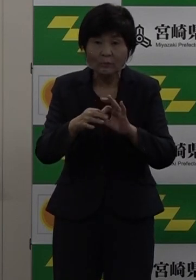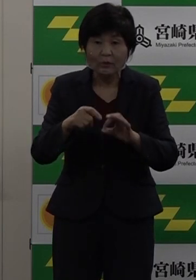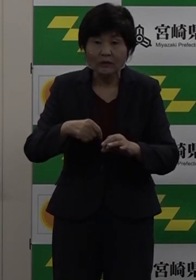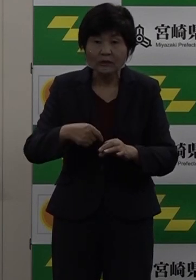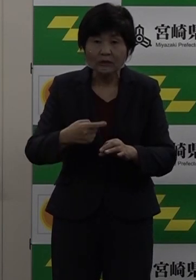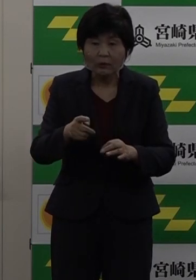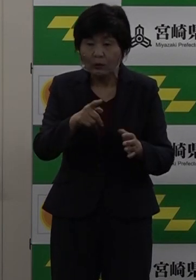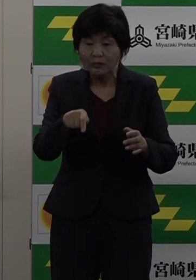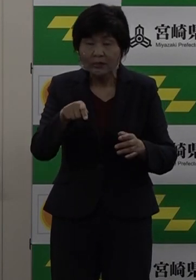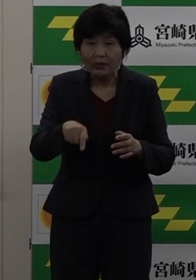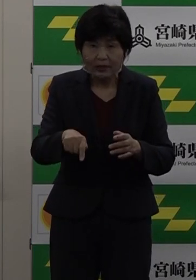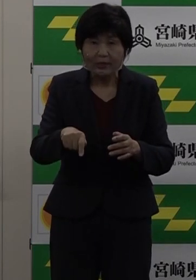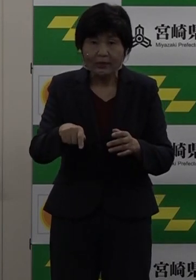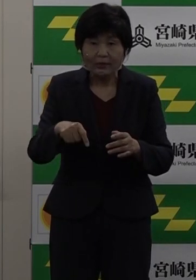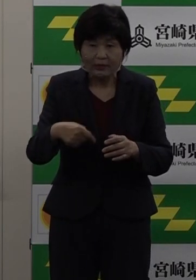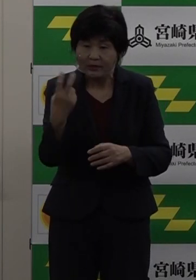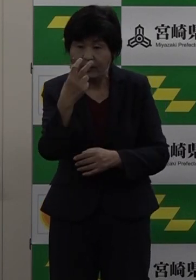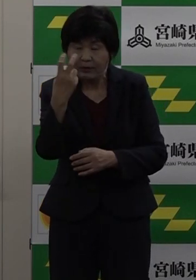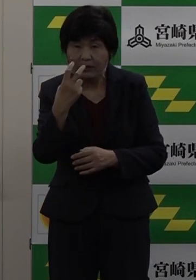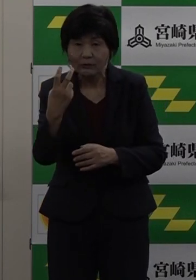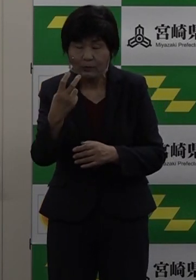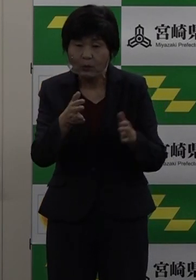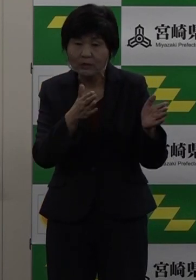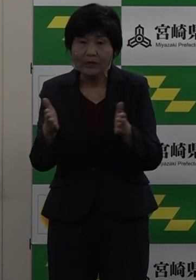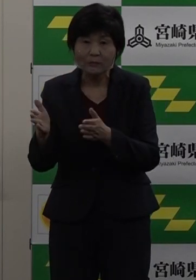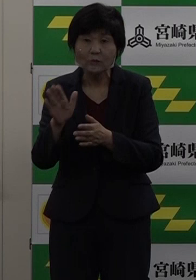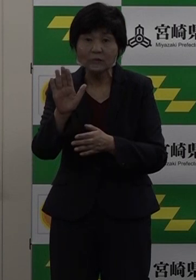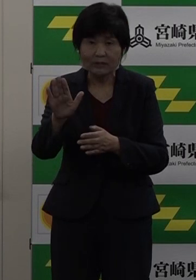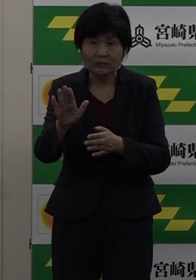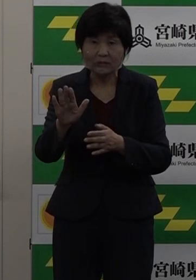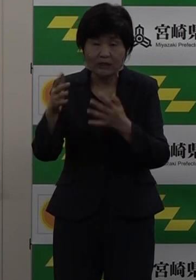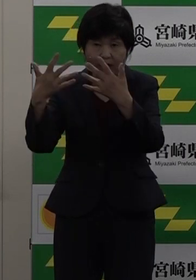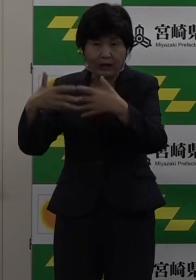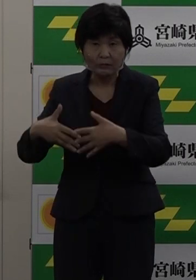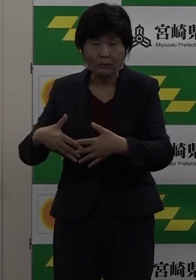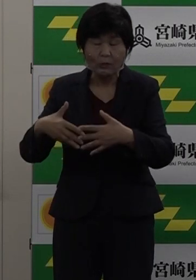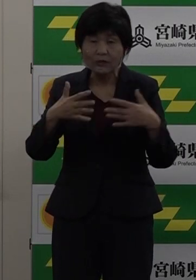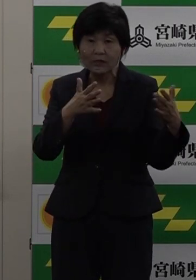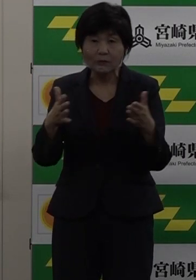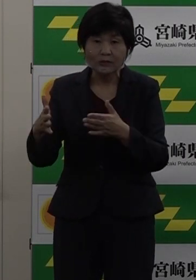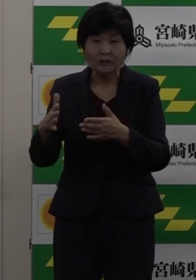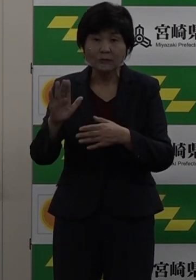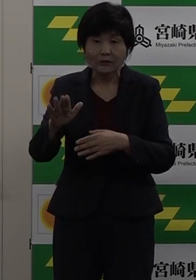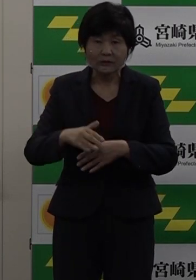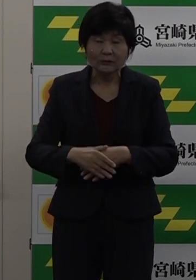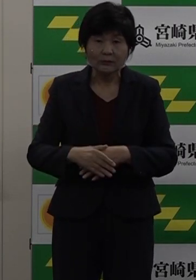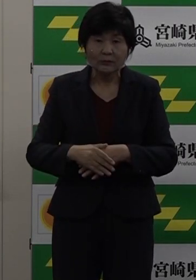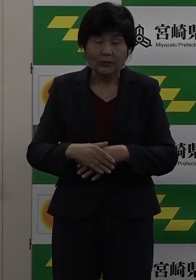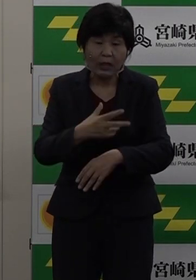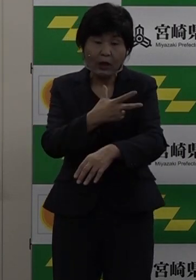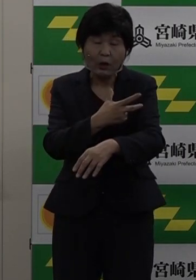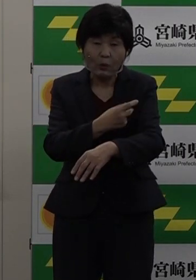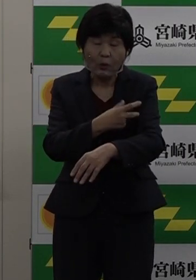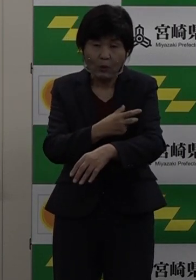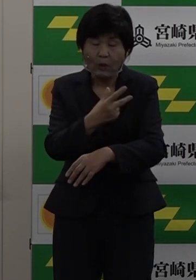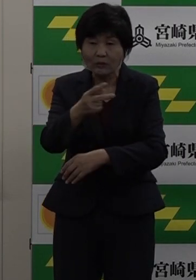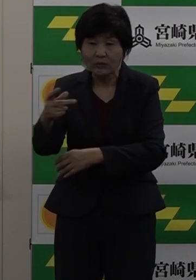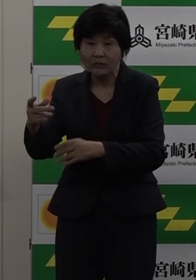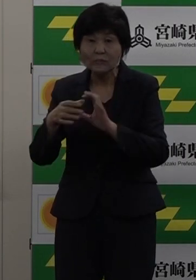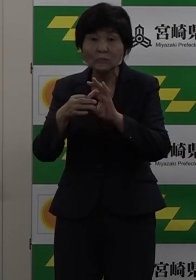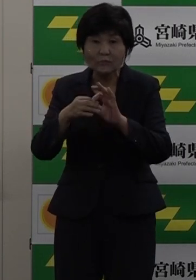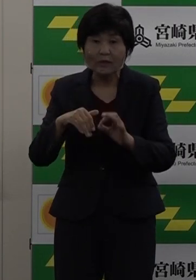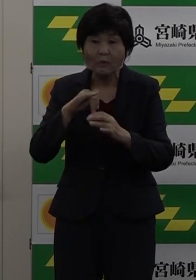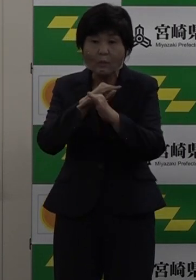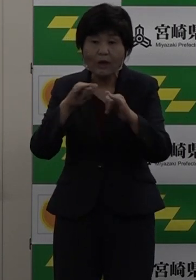後また整備をするということ、それからワクチン接種、これも今高齢者に関しましては先日